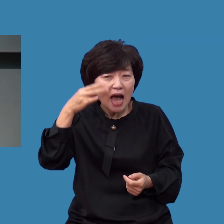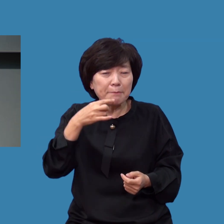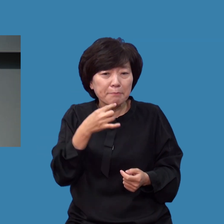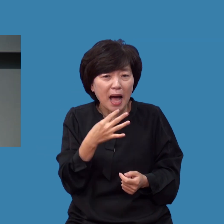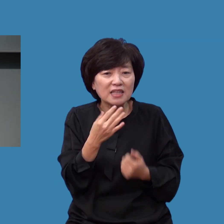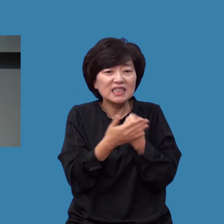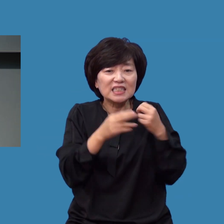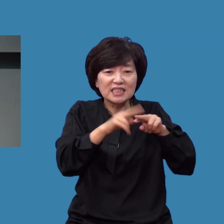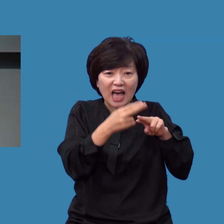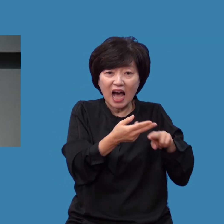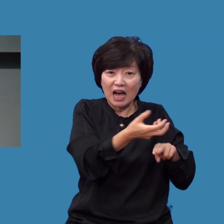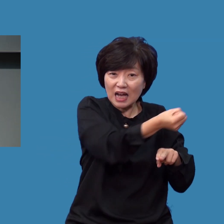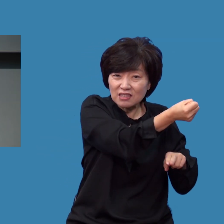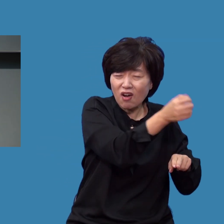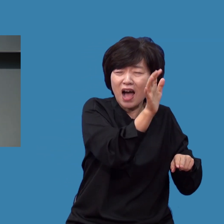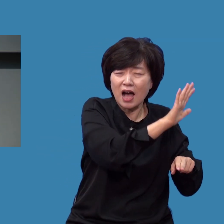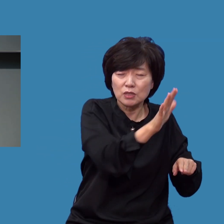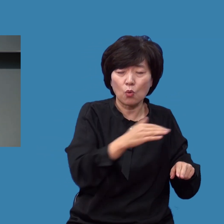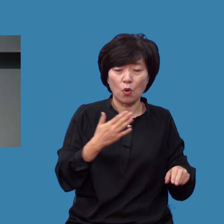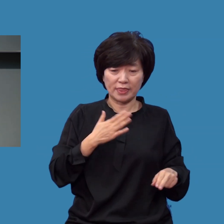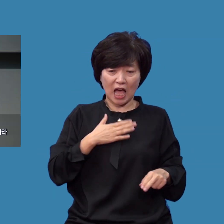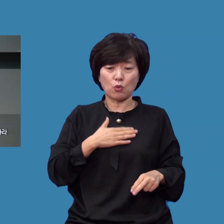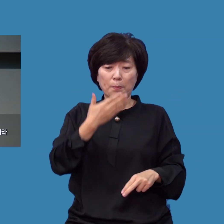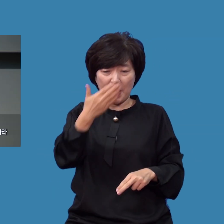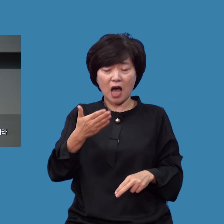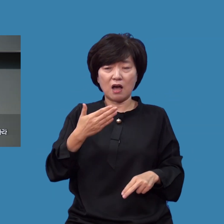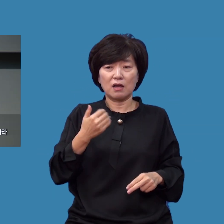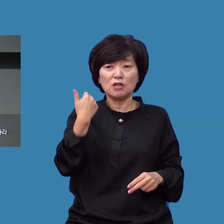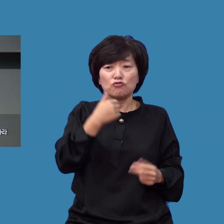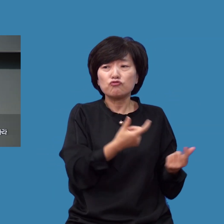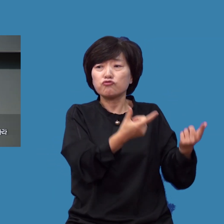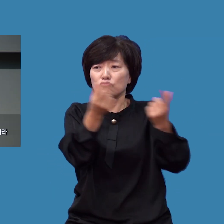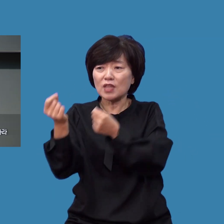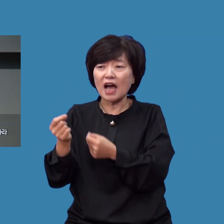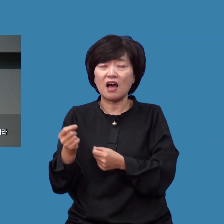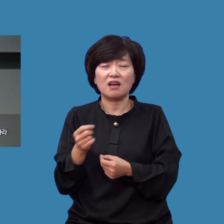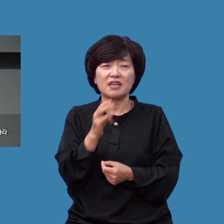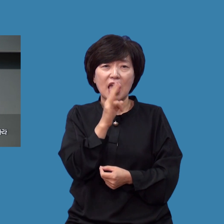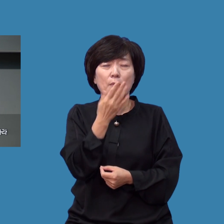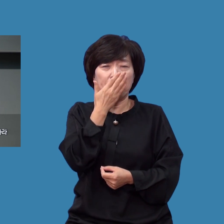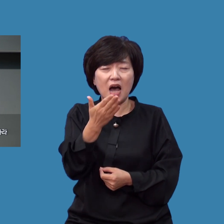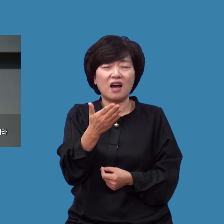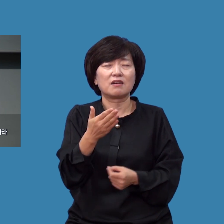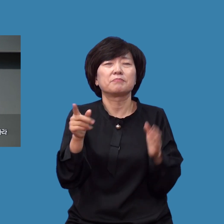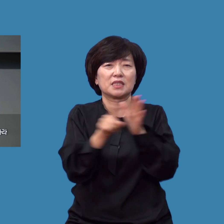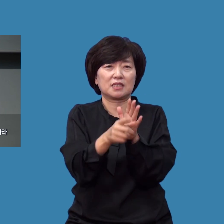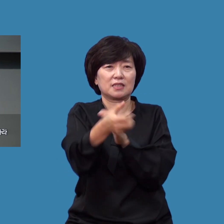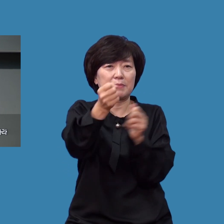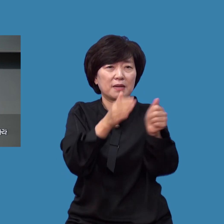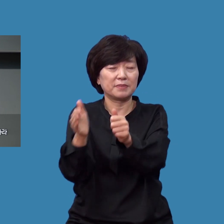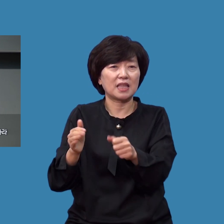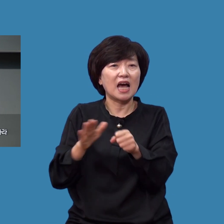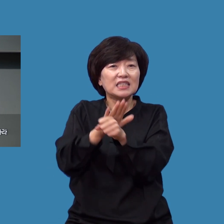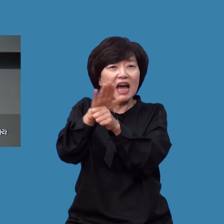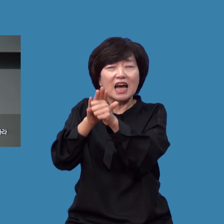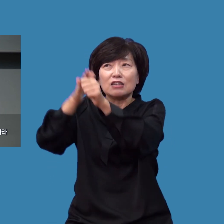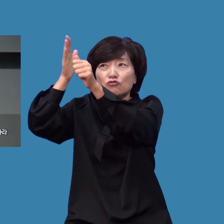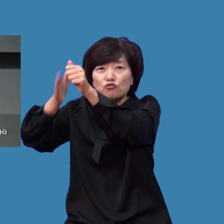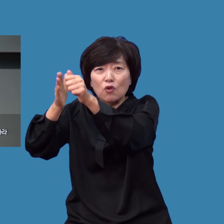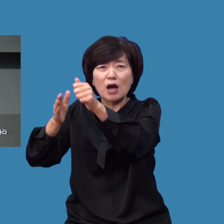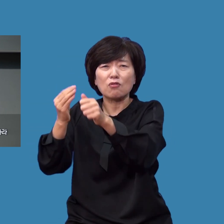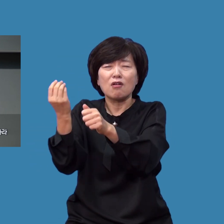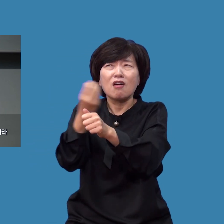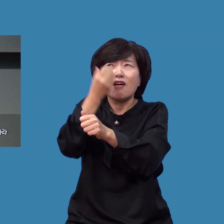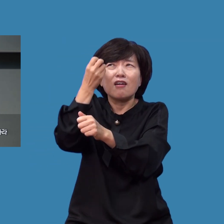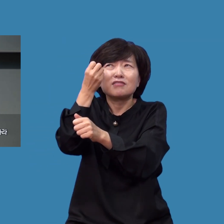것을 믿으셔야 돼요. 오늘 읽으신 본문에 보면 1장에서 이렇게 시작을 합니다. 시작. 사랑을 추구하며 신령한 것을 사모하되 특별히